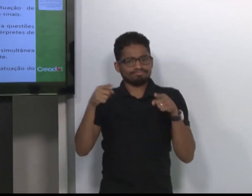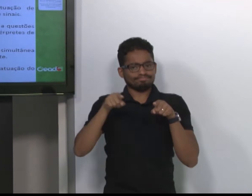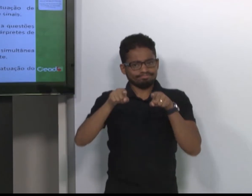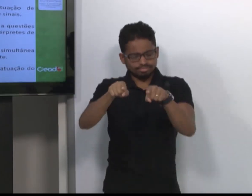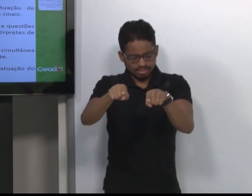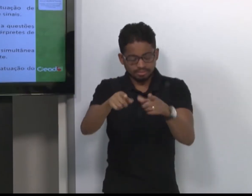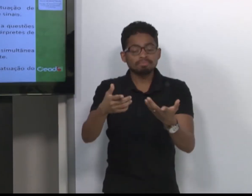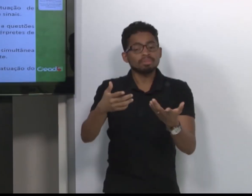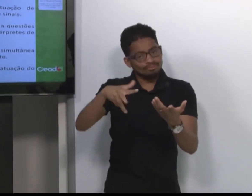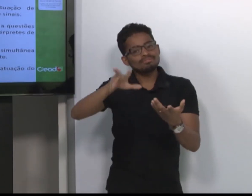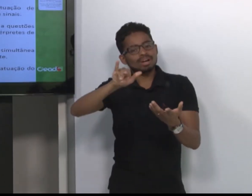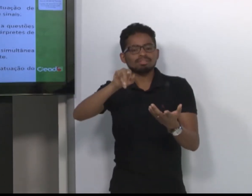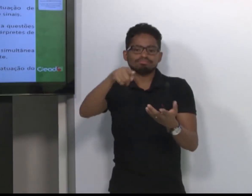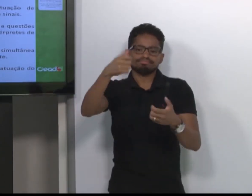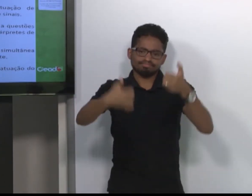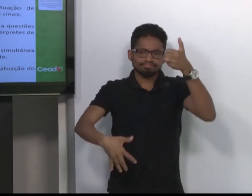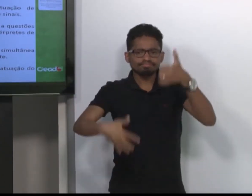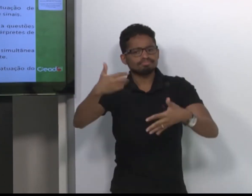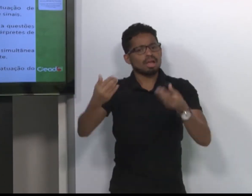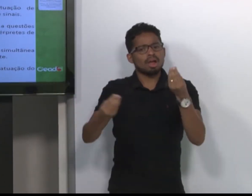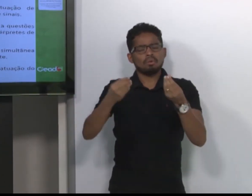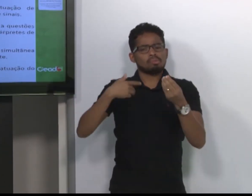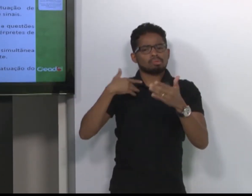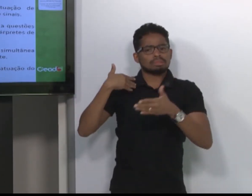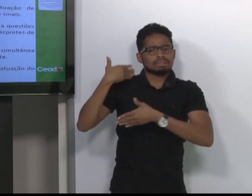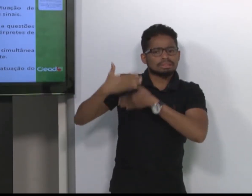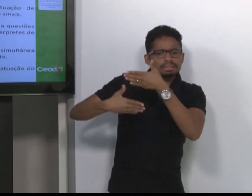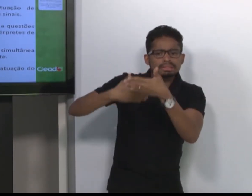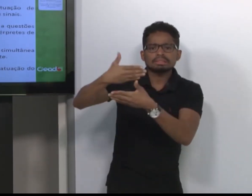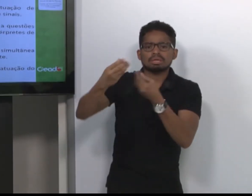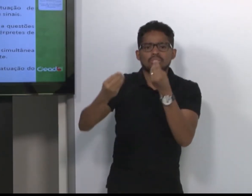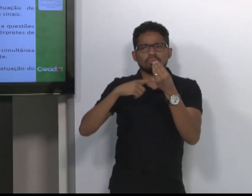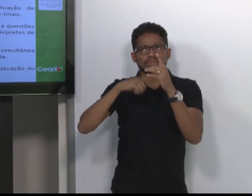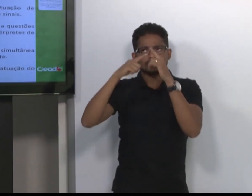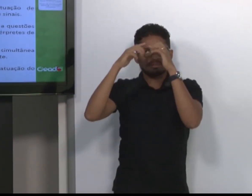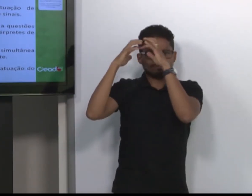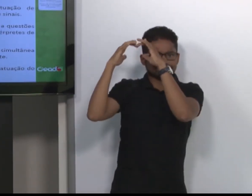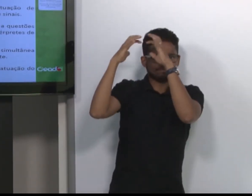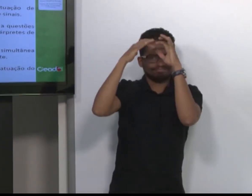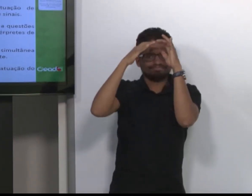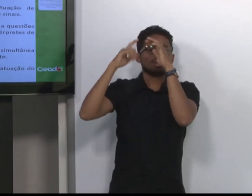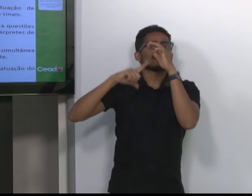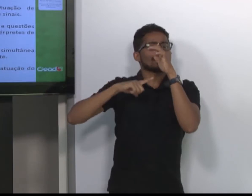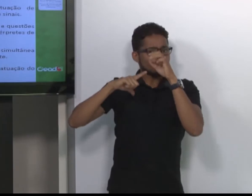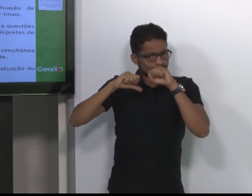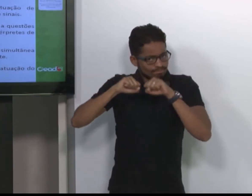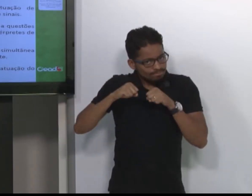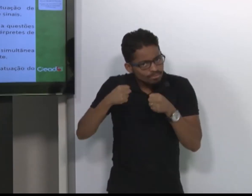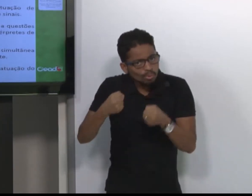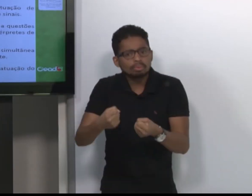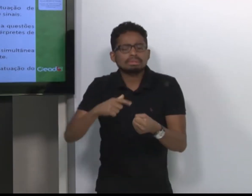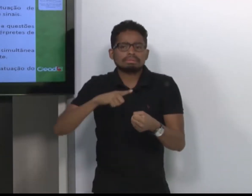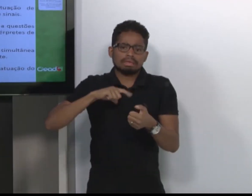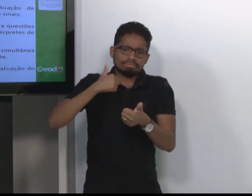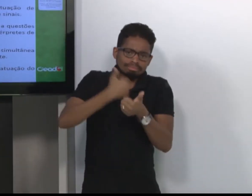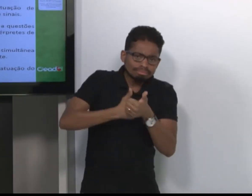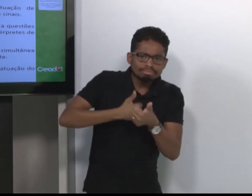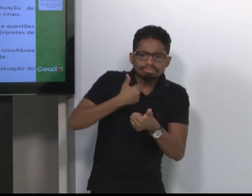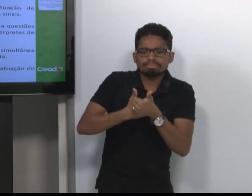por meio da tradução simultânea. Vou explicar para vocês como se dá esses